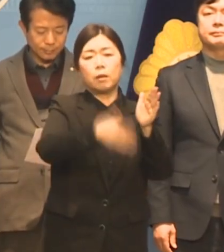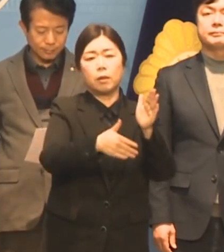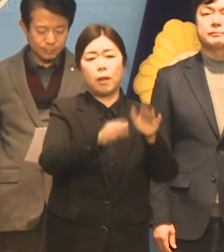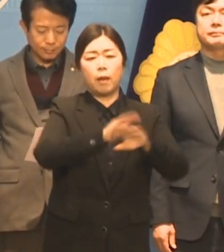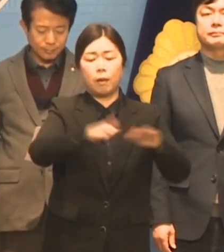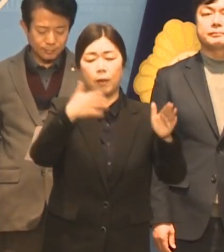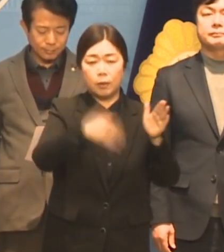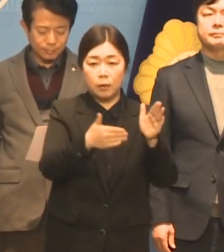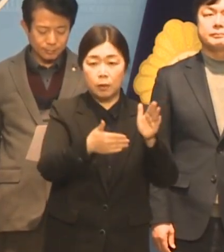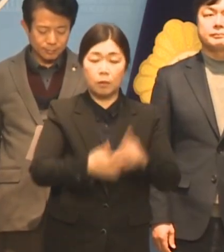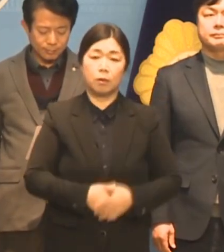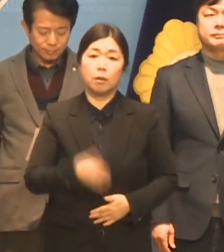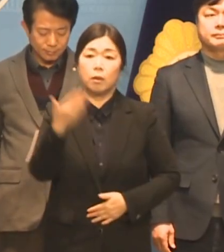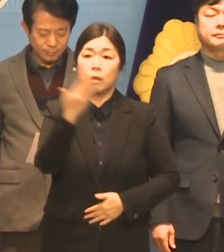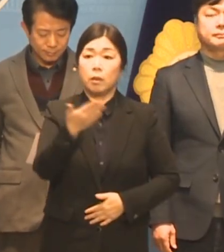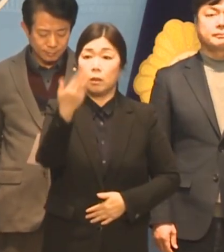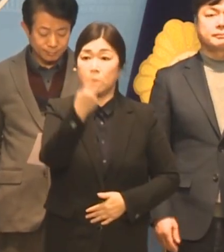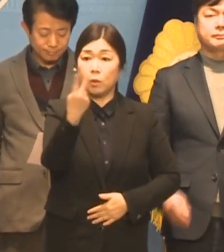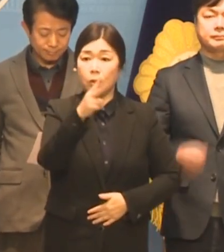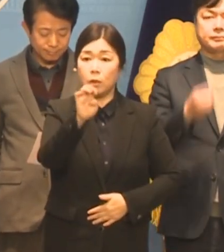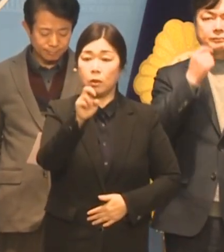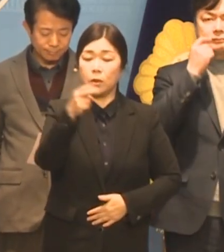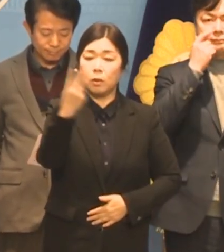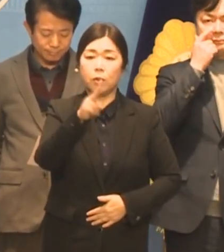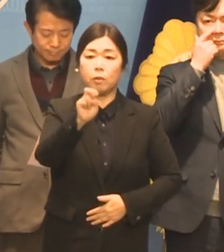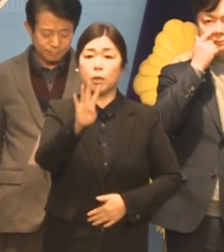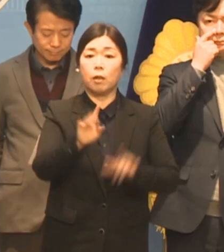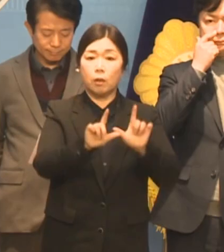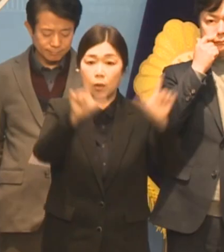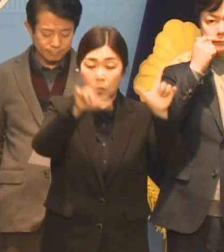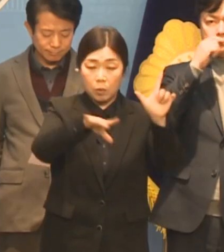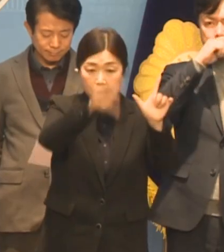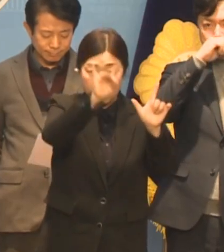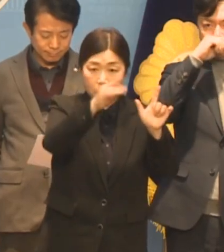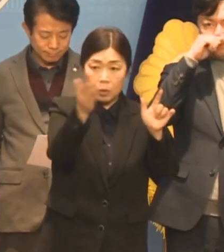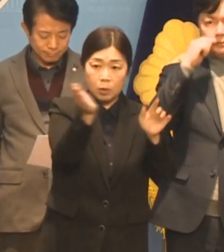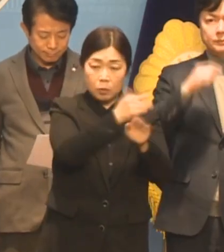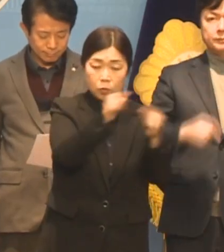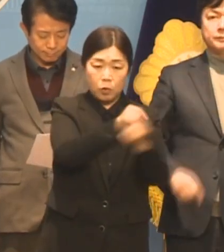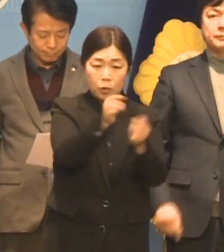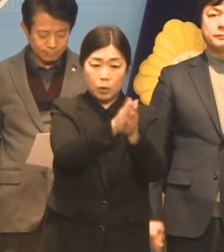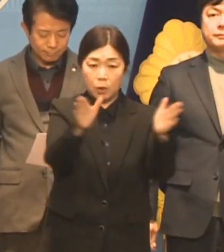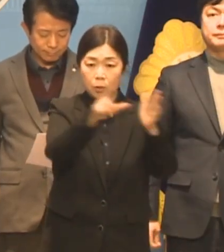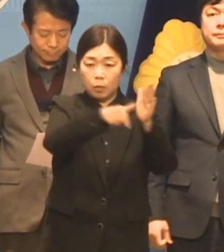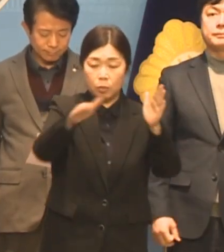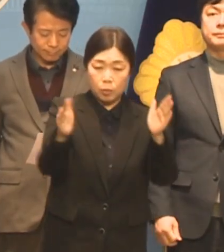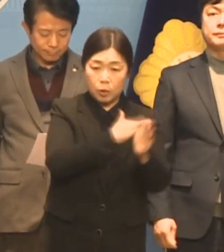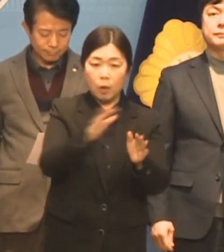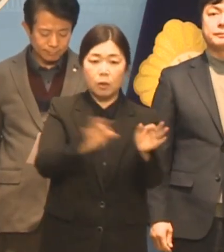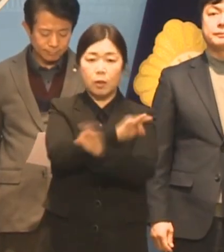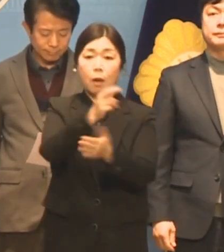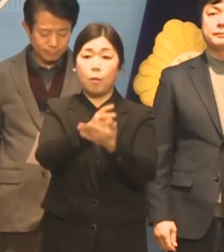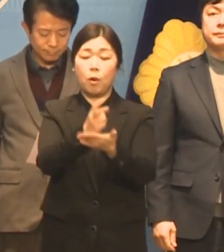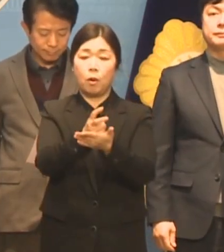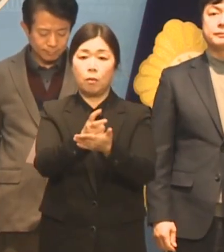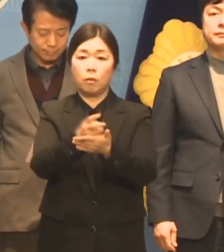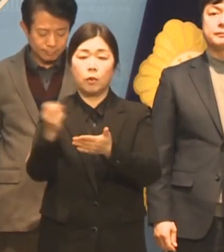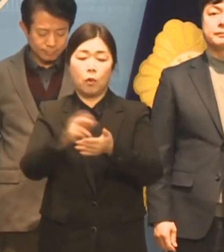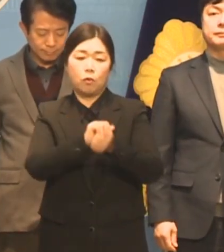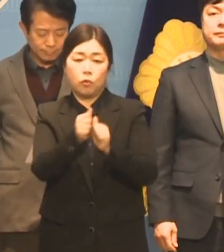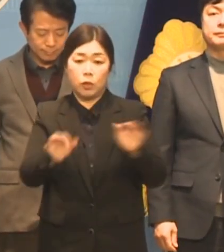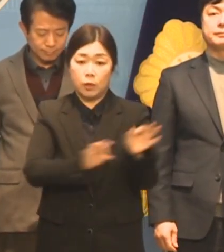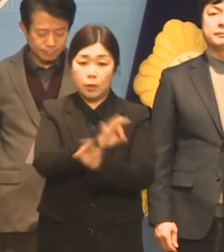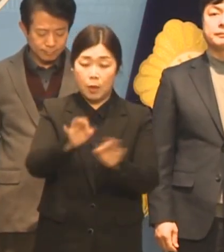24년도 초부터 대한민국 정부는 상법 개정을 통한 이 주식시장의 활성화, 밸류업을